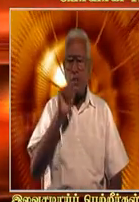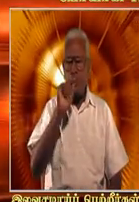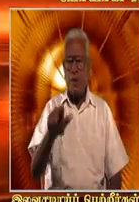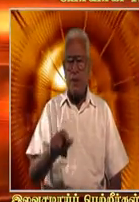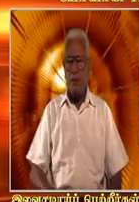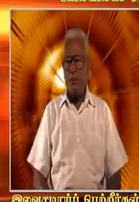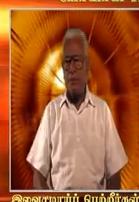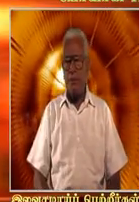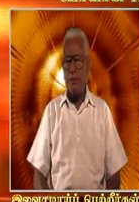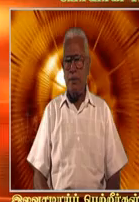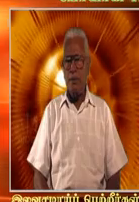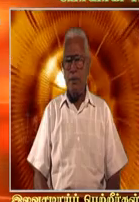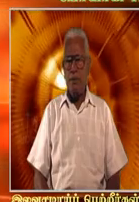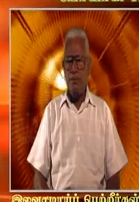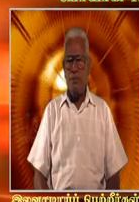σொன்னேன்